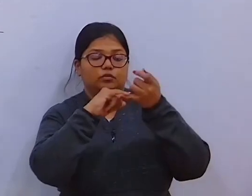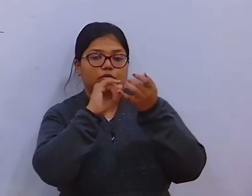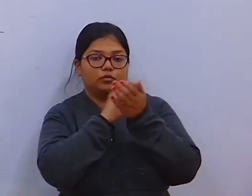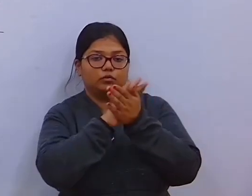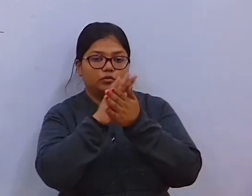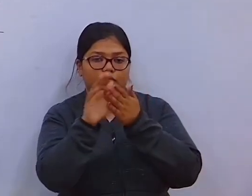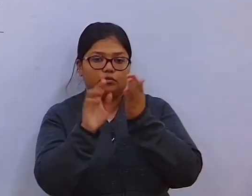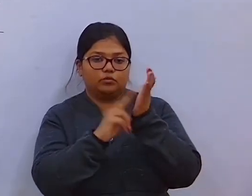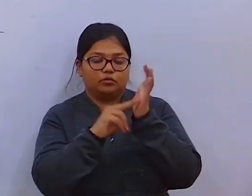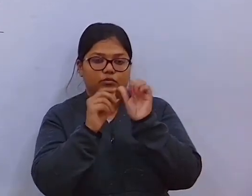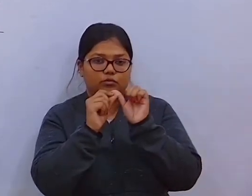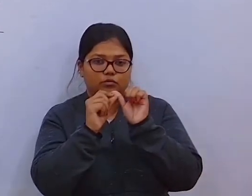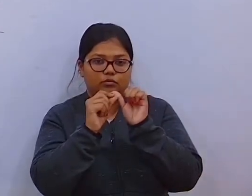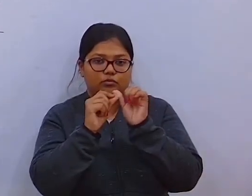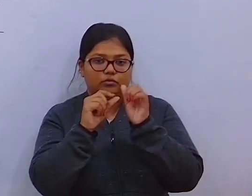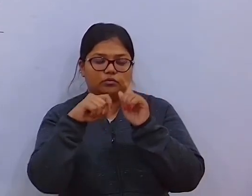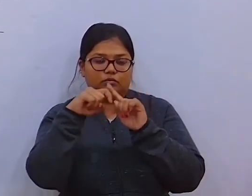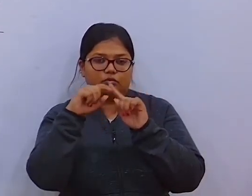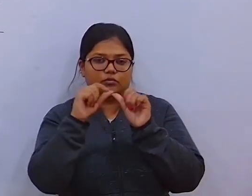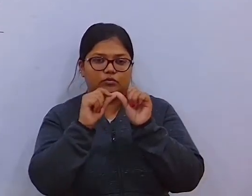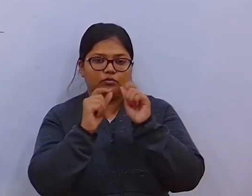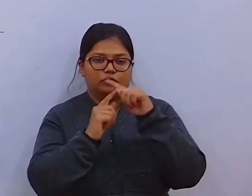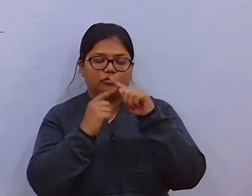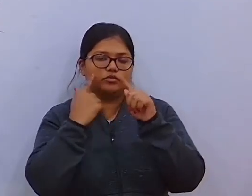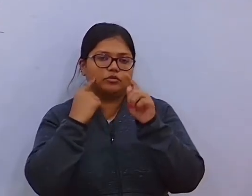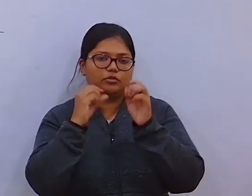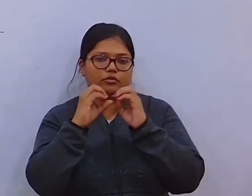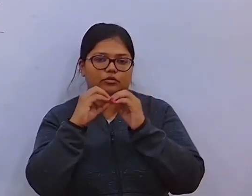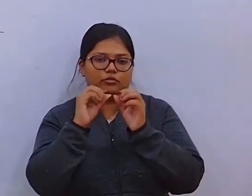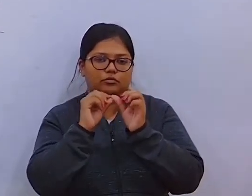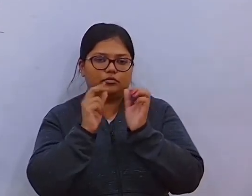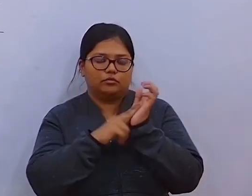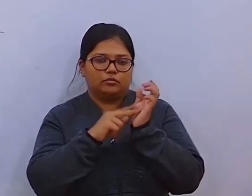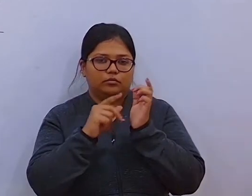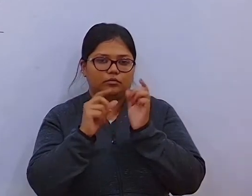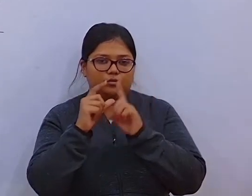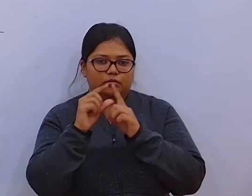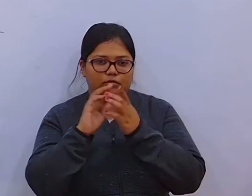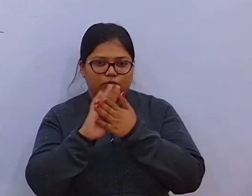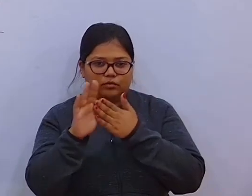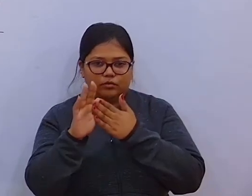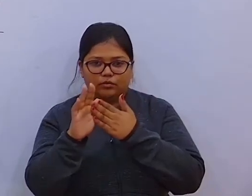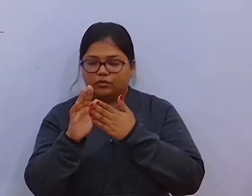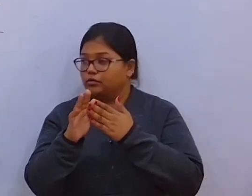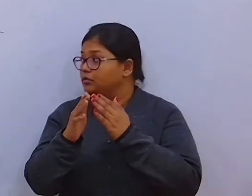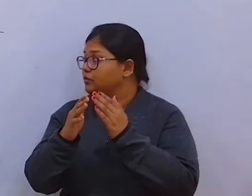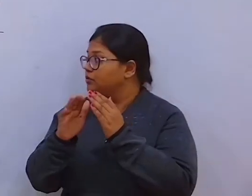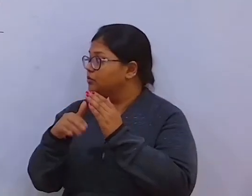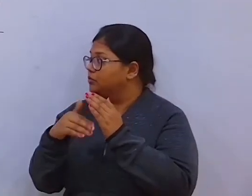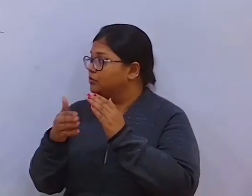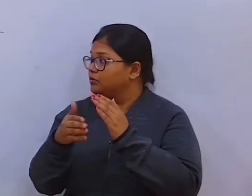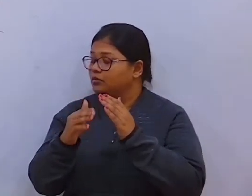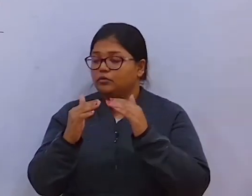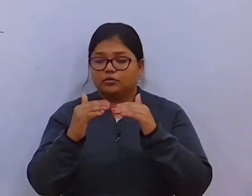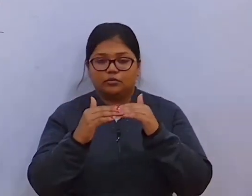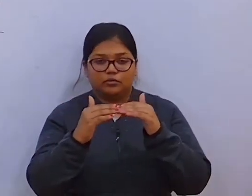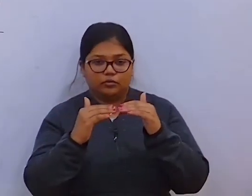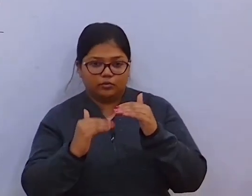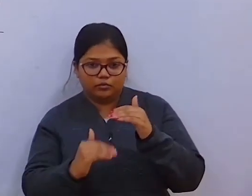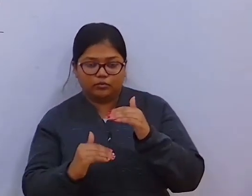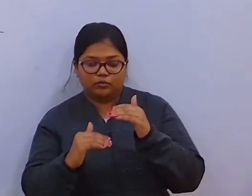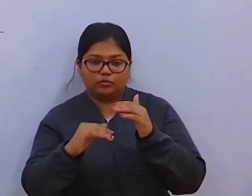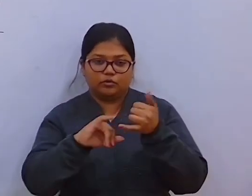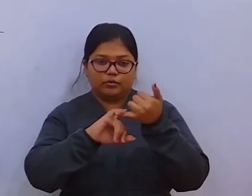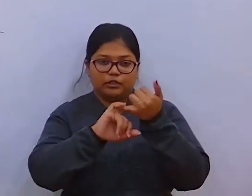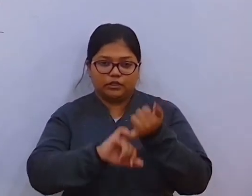कटिबंध, दक्षिणी शीतोष्ण कटिबंध। अब ये क्या होते जाएगा, डिक्रीज